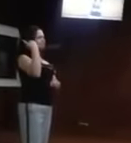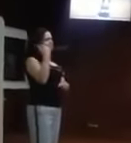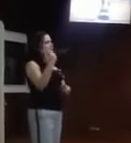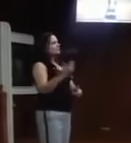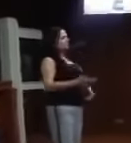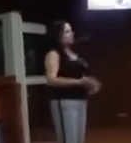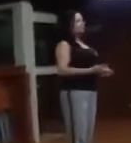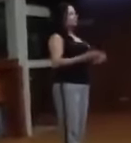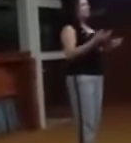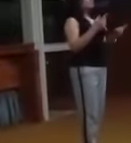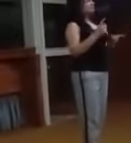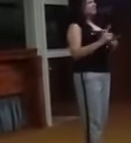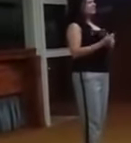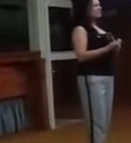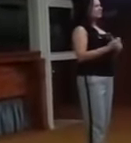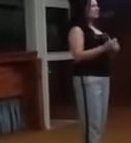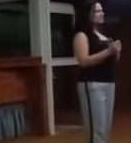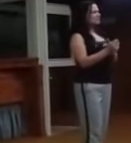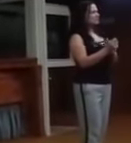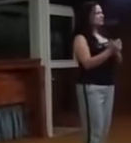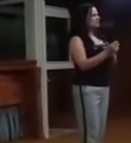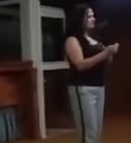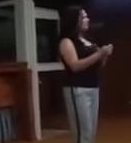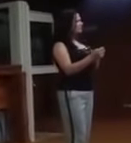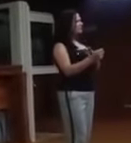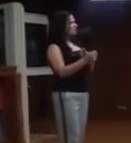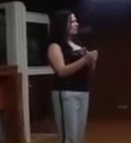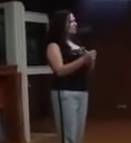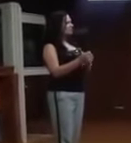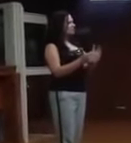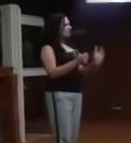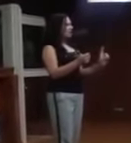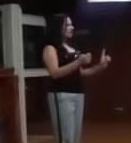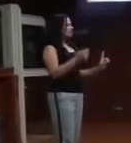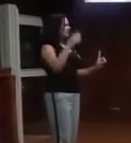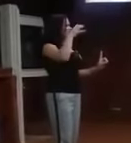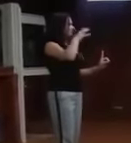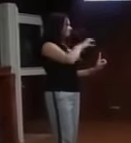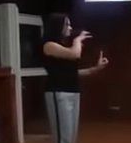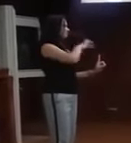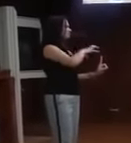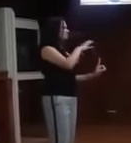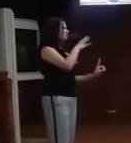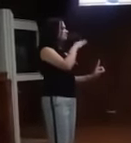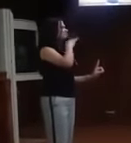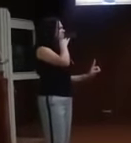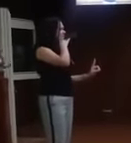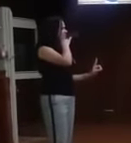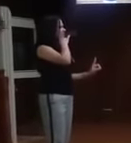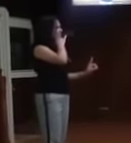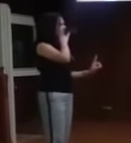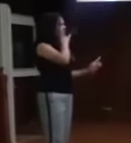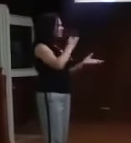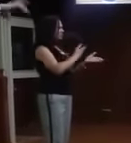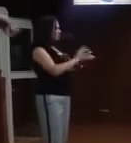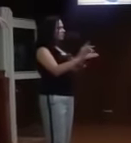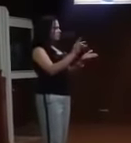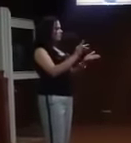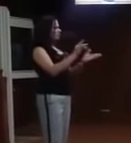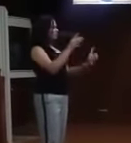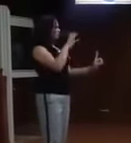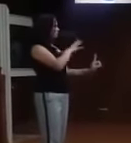perseguição espiritual. Não foi porque você é bonita ou bonito, não foi porque você tem sobrenome,